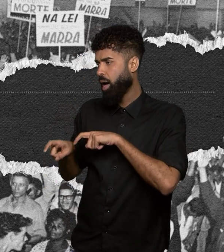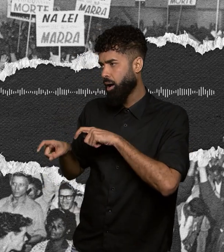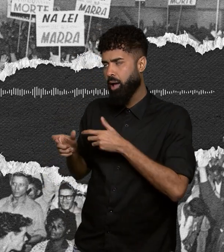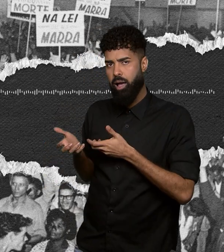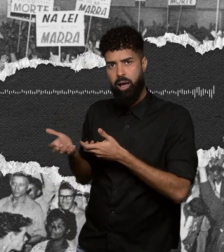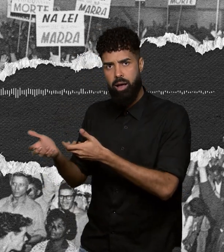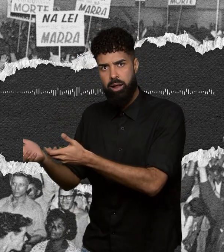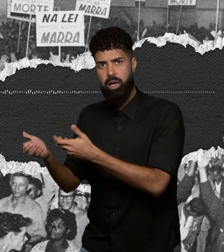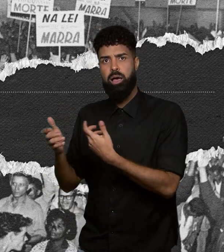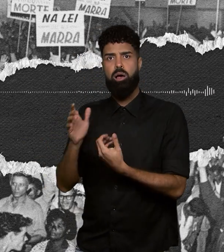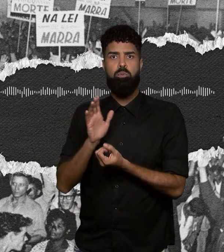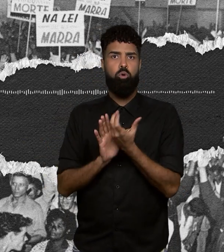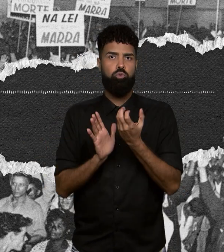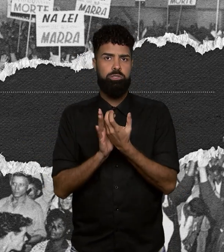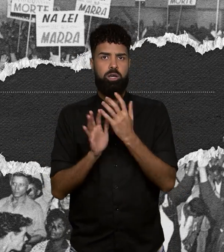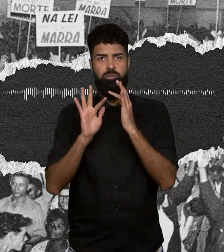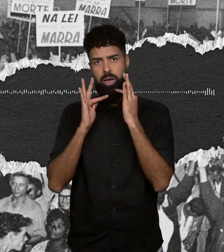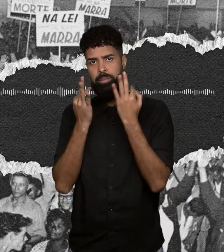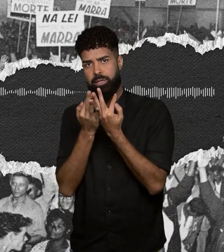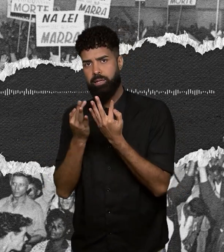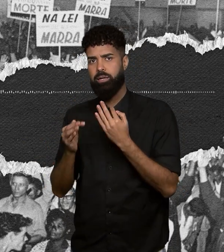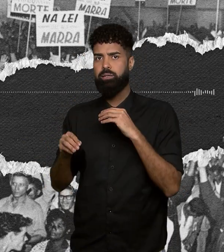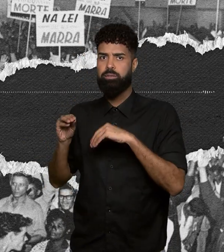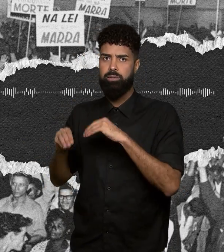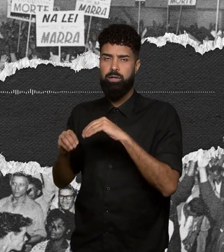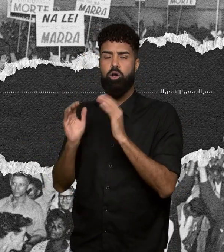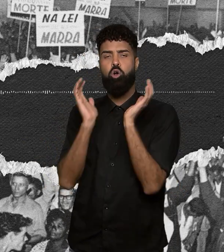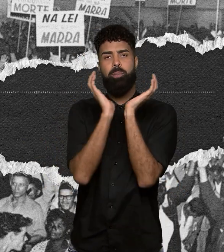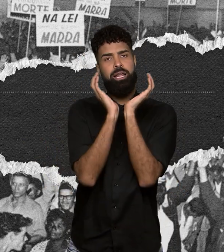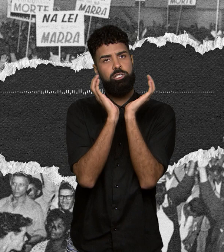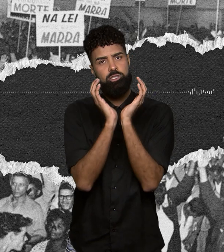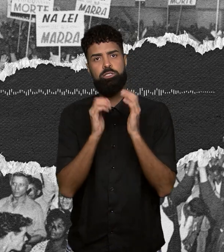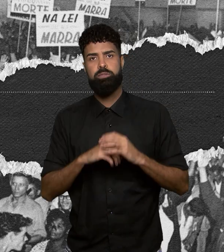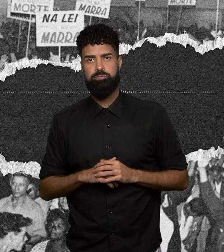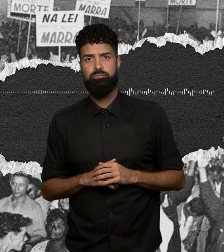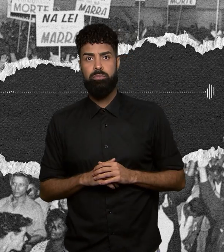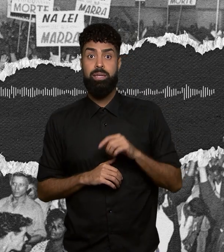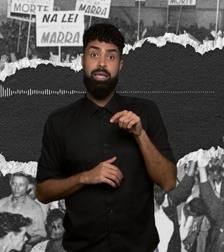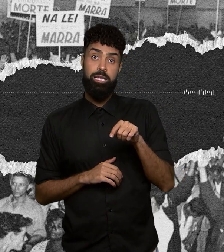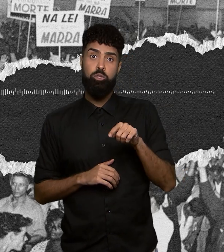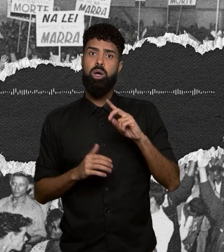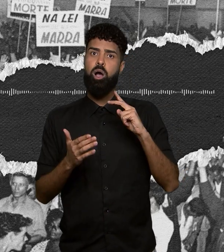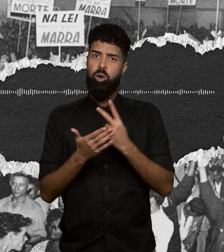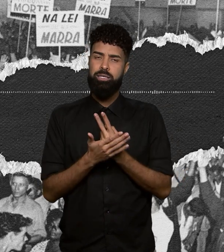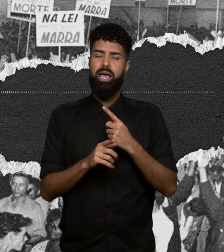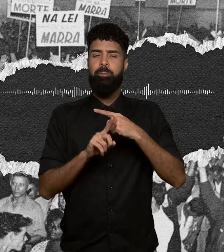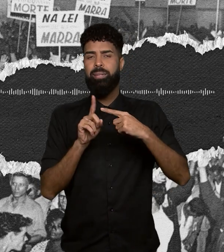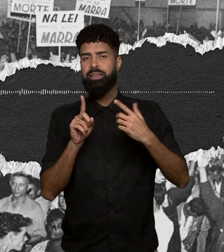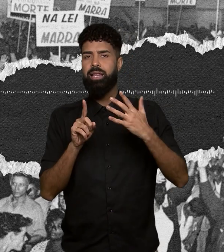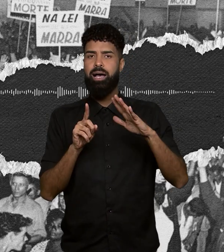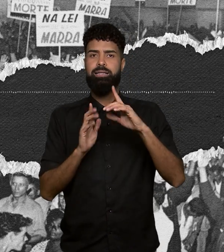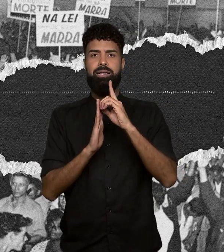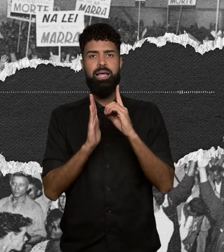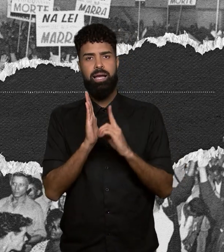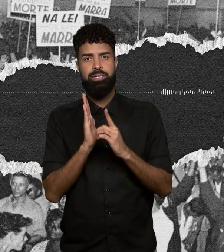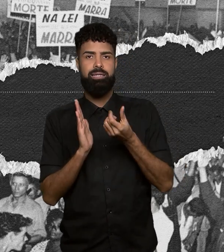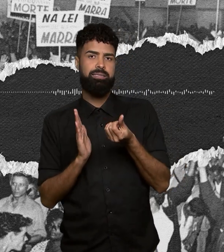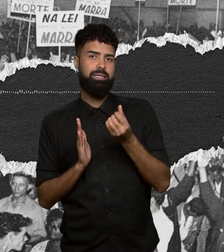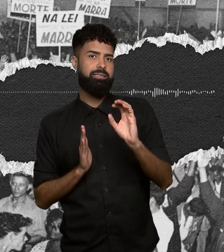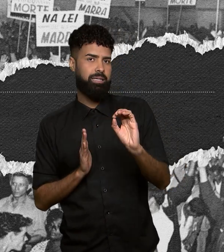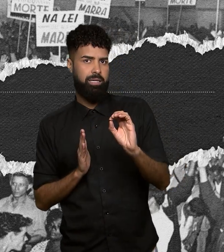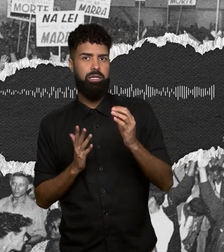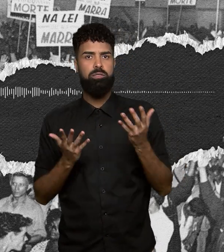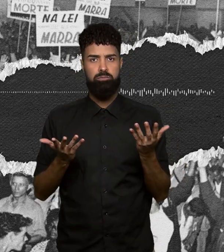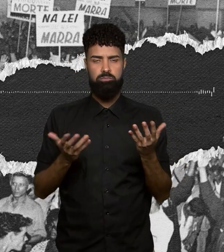a produção agrícola familiar Ou de cooperativas E isso acontece ali até meados dos anos